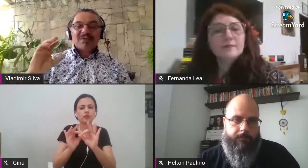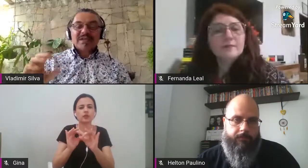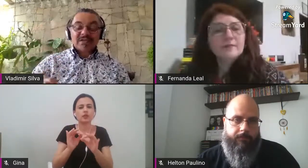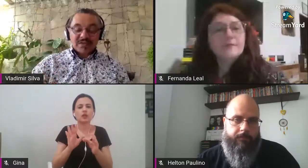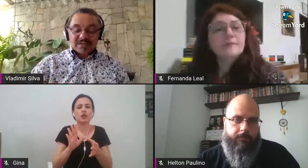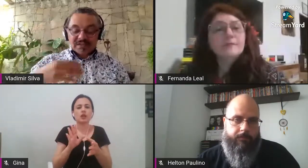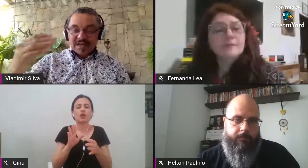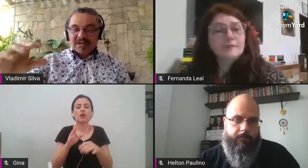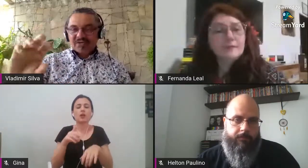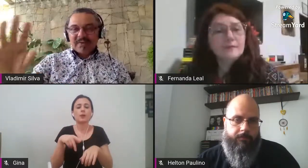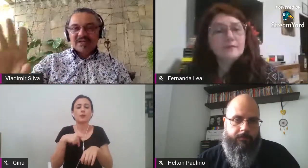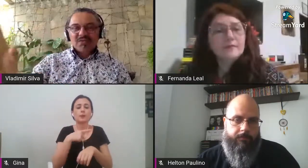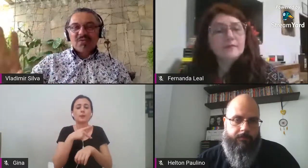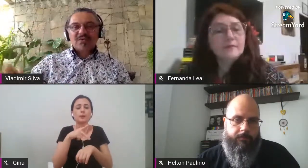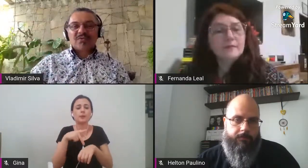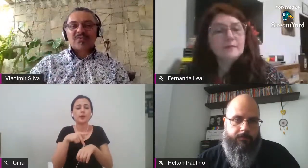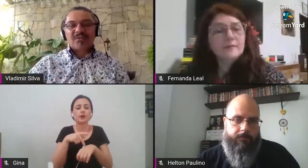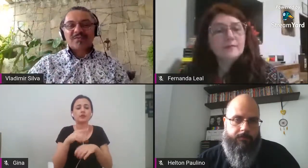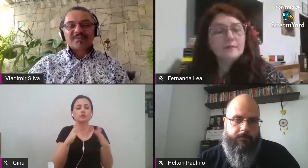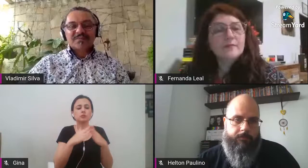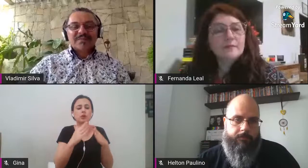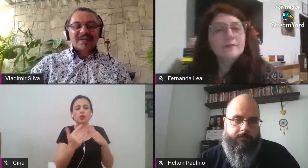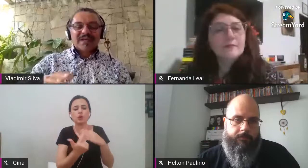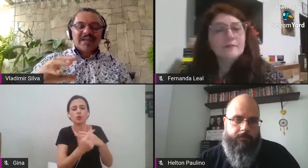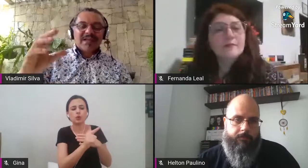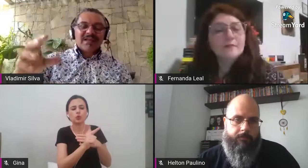mas a música é só esse trecho e mais um outro,